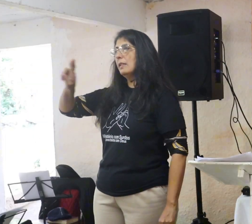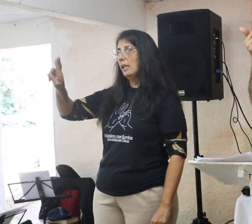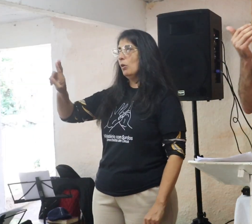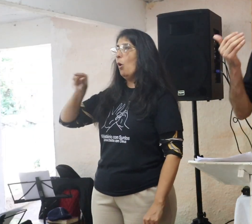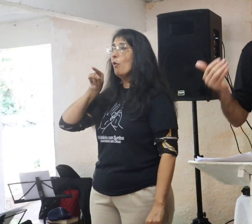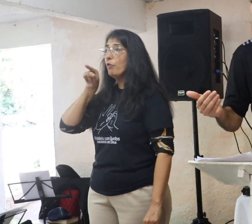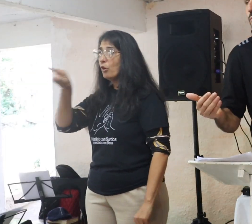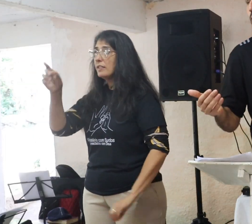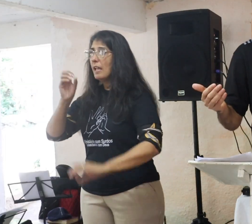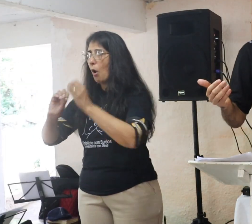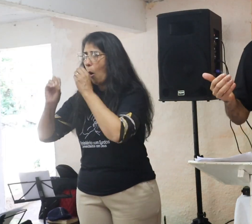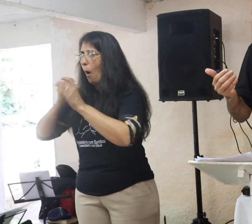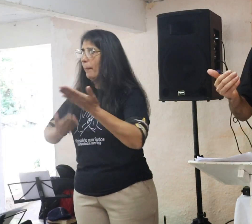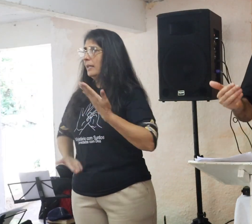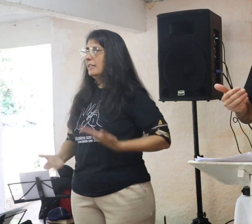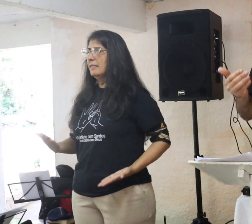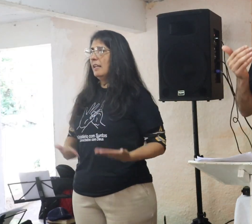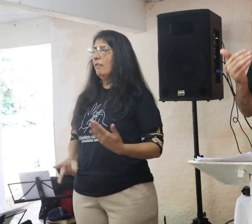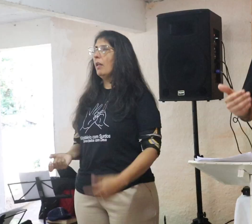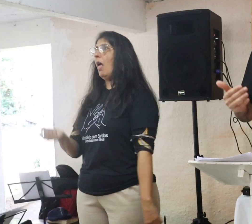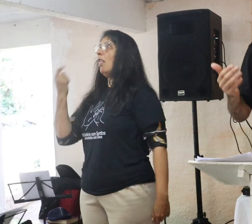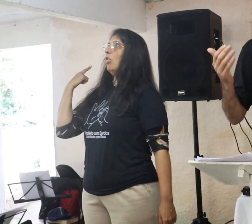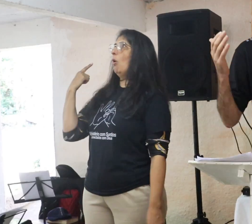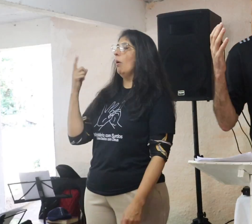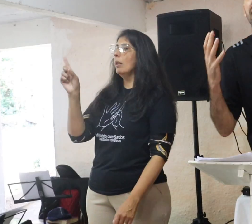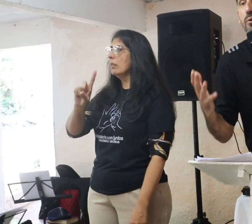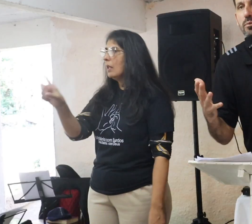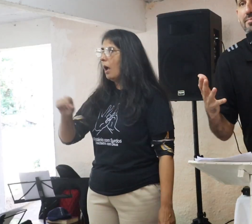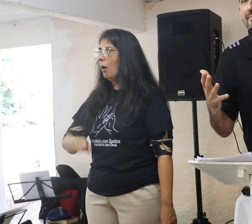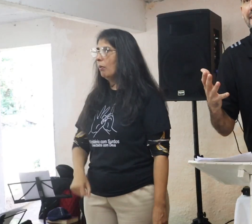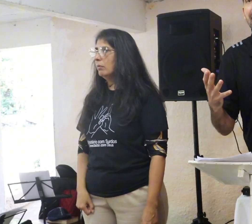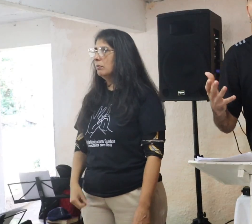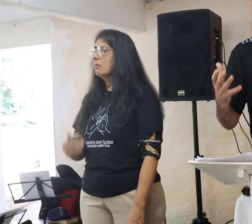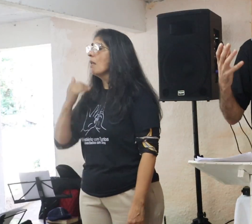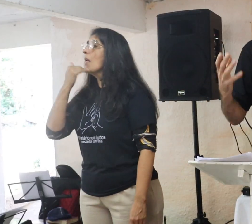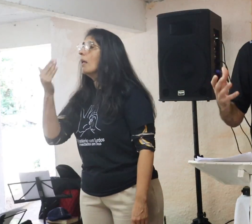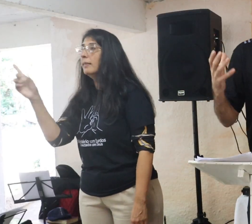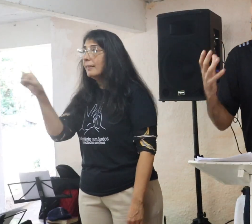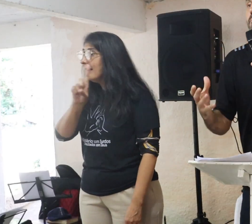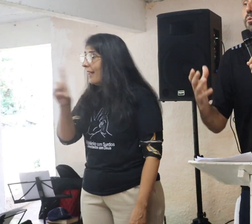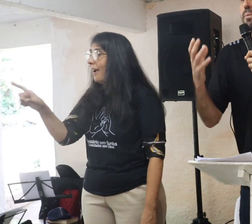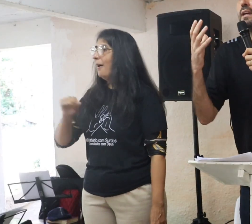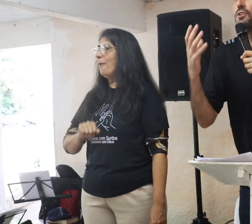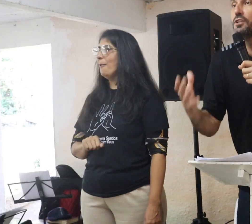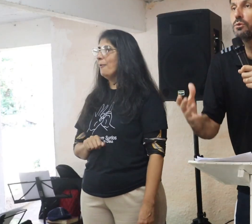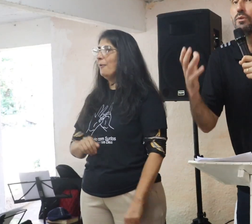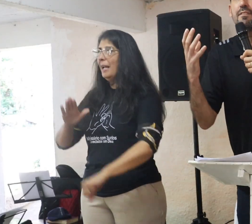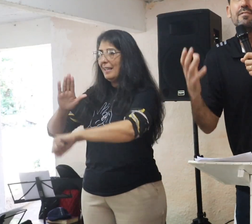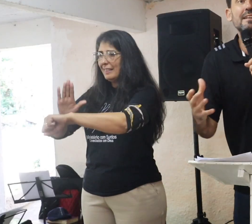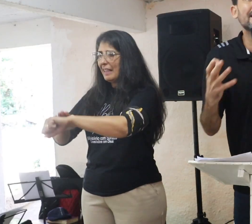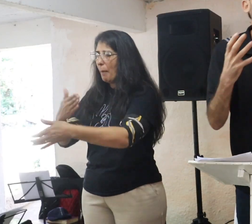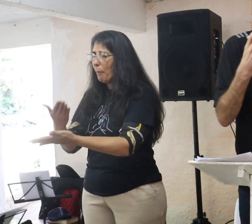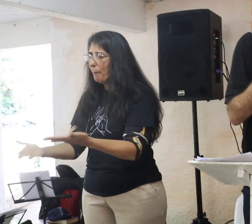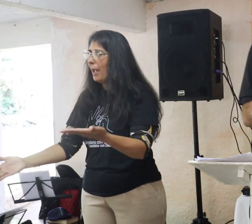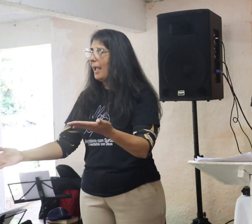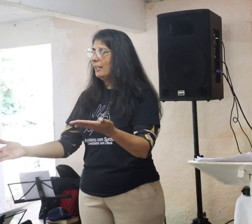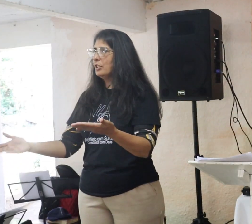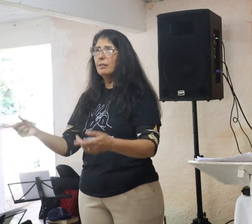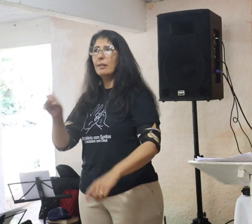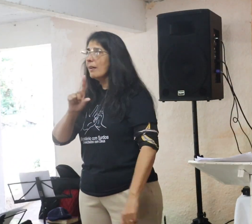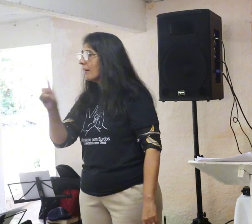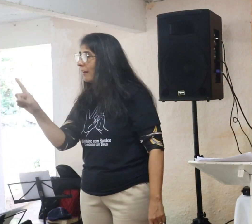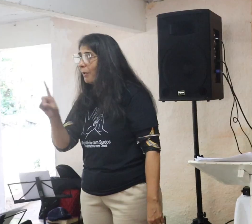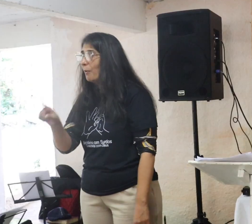será inútil. Esse trabalho não é vão. Não há tempo perdido na vida